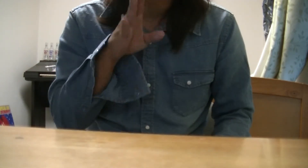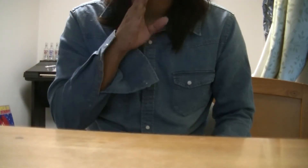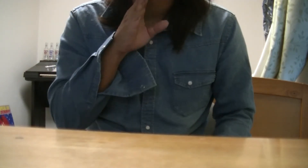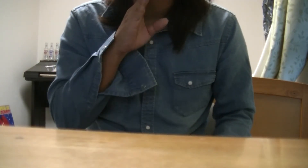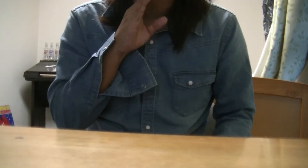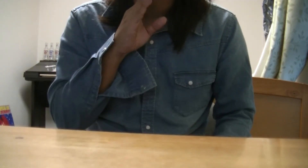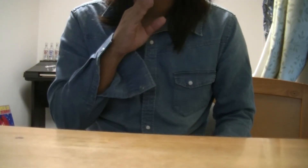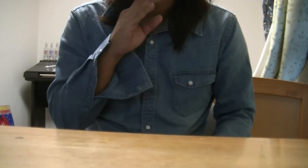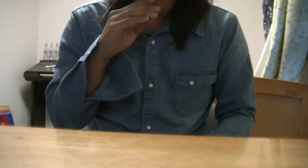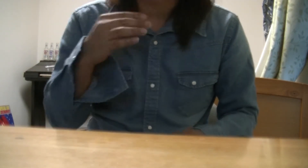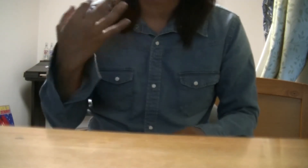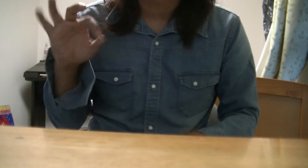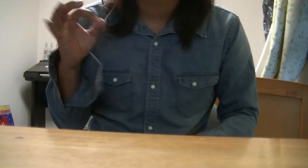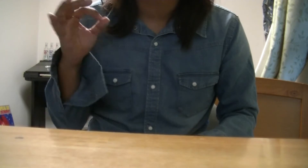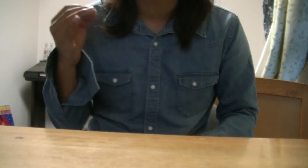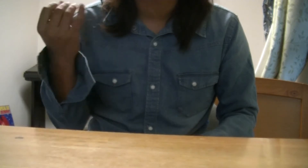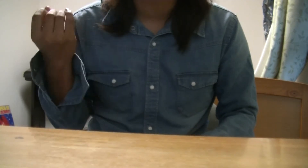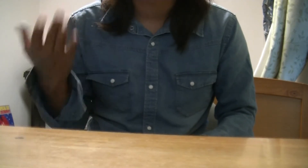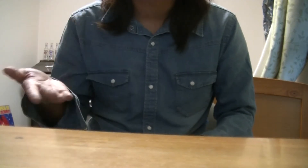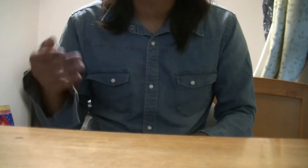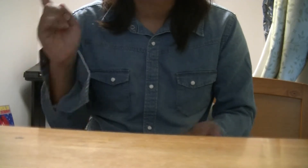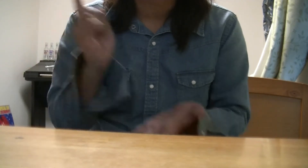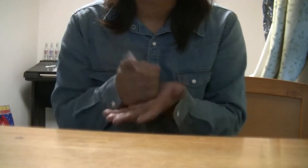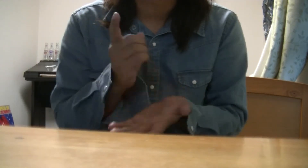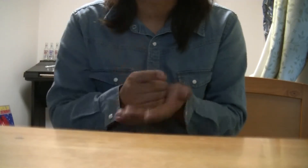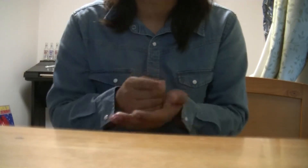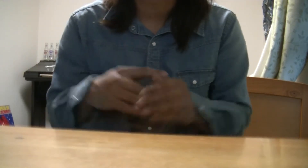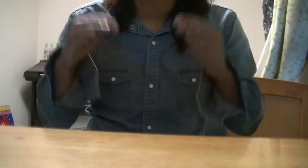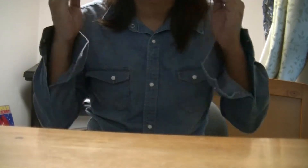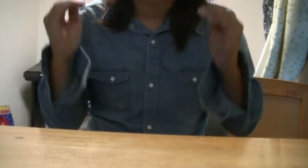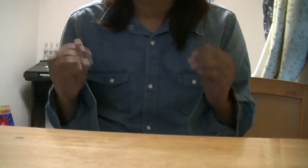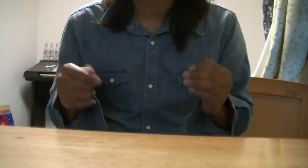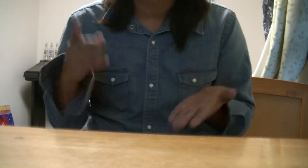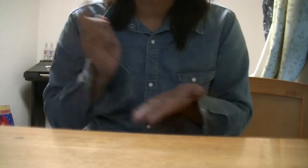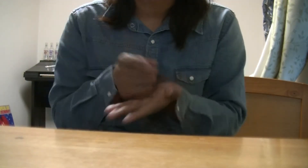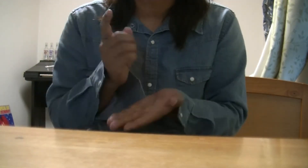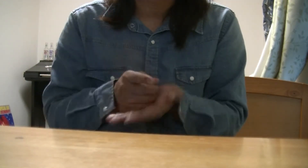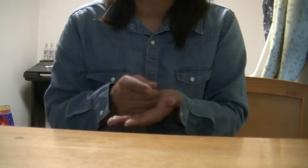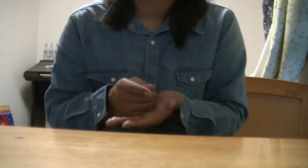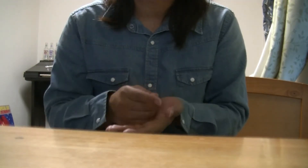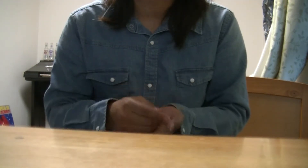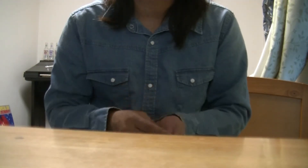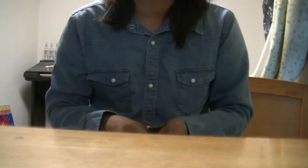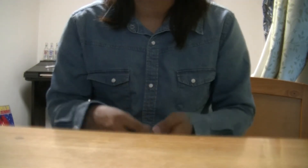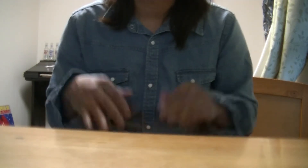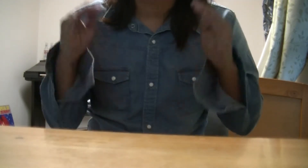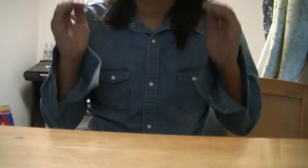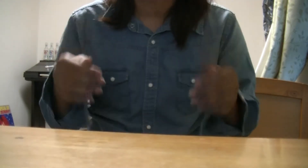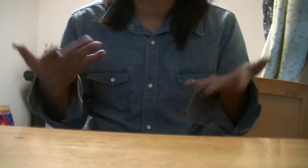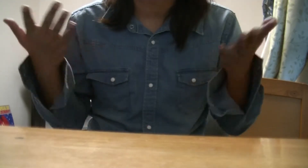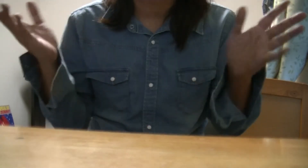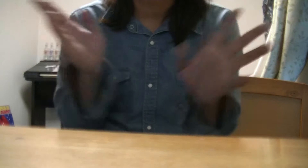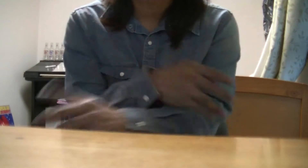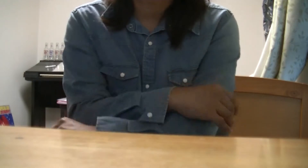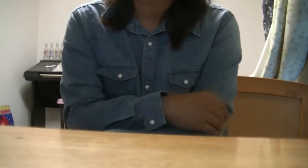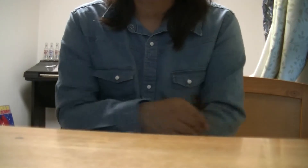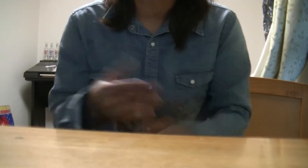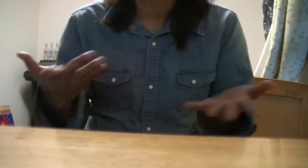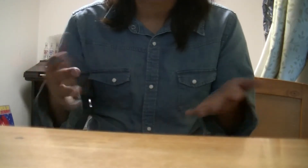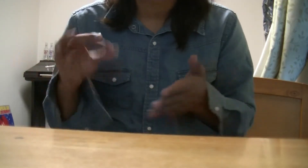評価でしかないです。子供の分際でその人がいなかったら存在できないのに評価するっていう心があるってこと